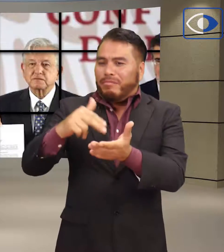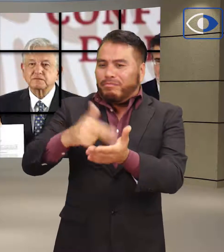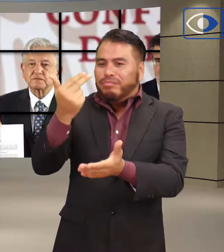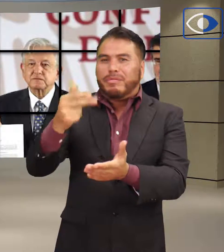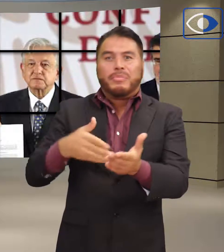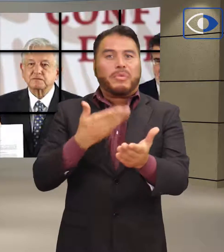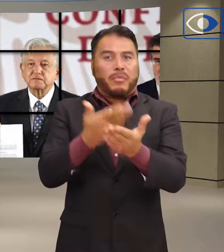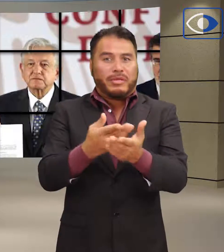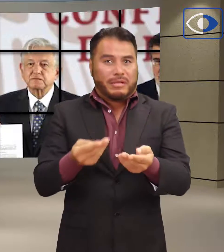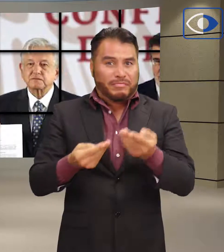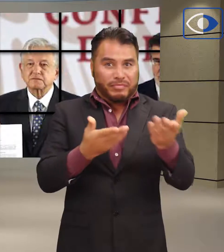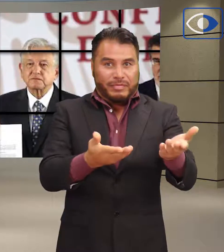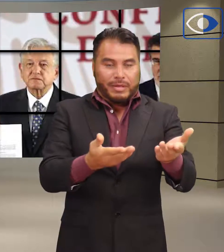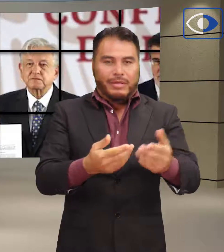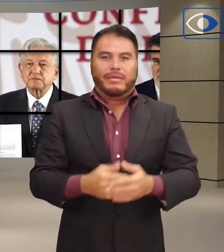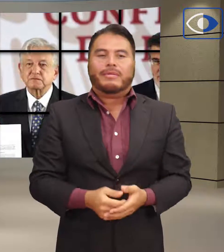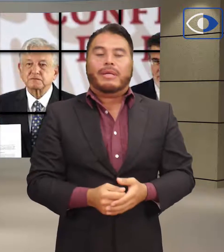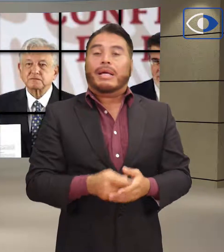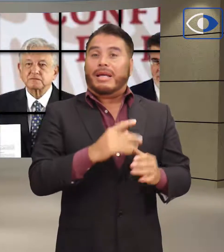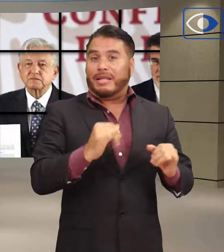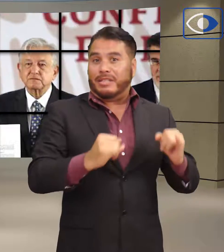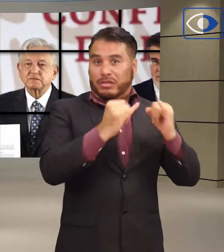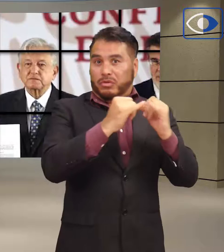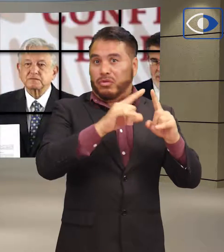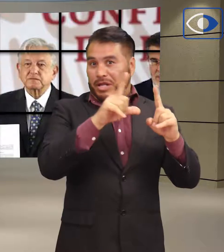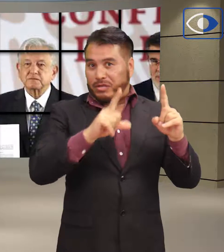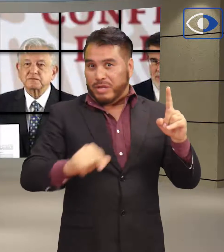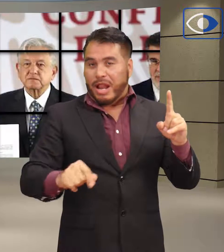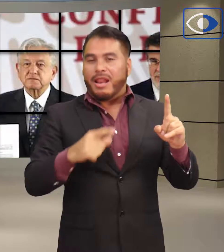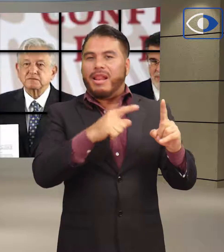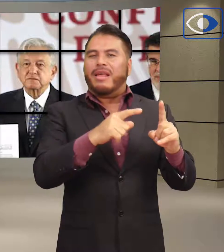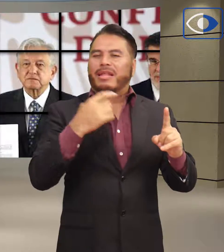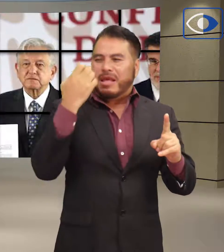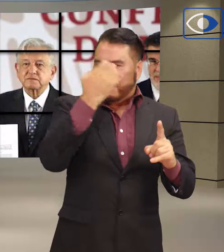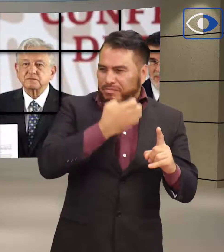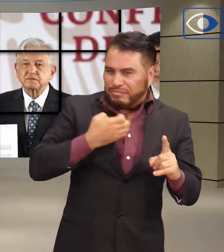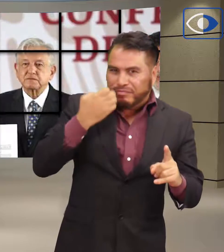autónomos, acusaron los integrantes del Instituto Nacional para la evaluación de la educación.